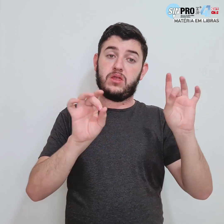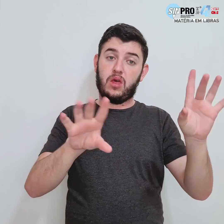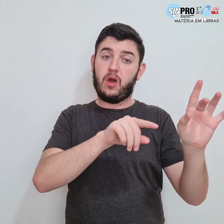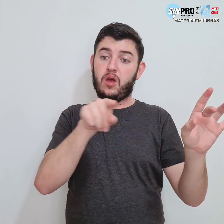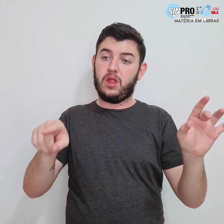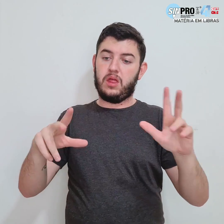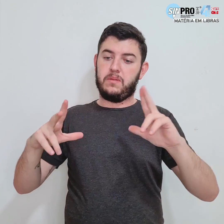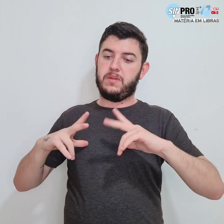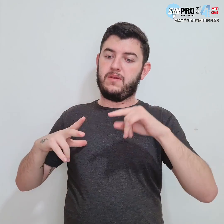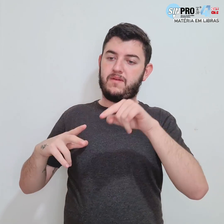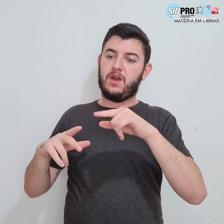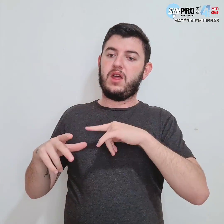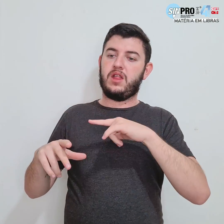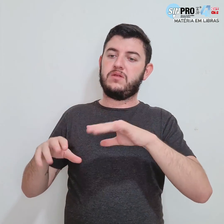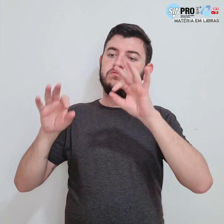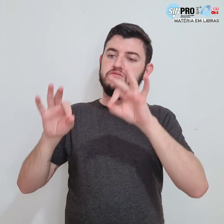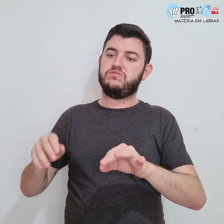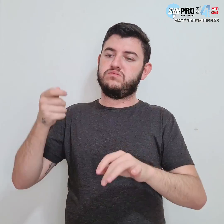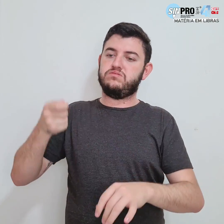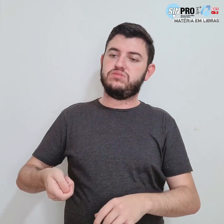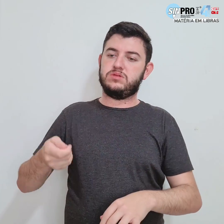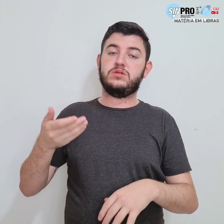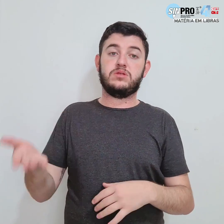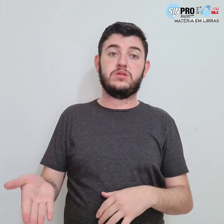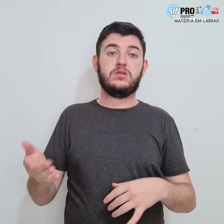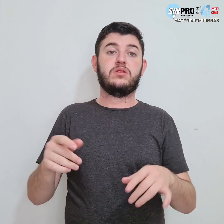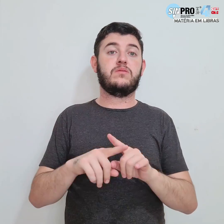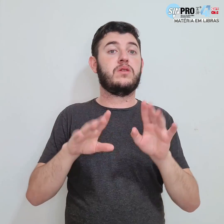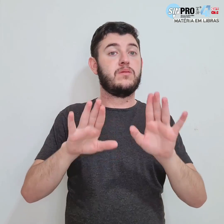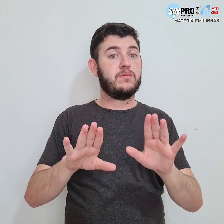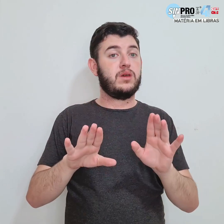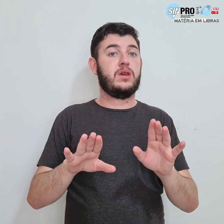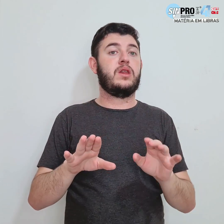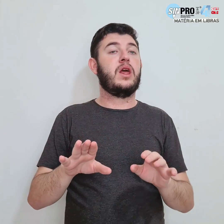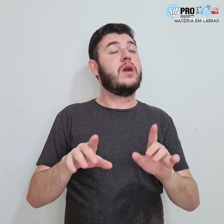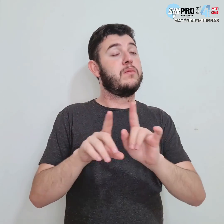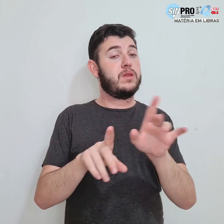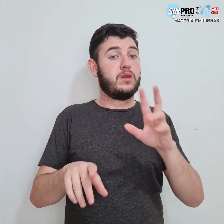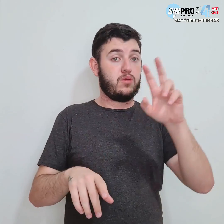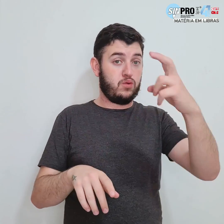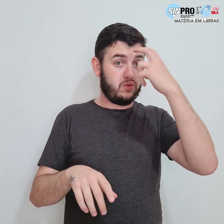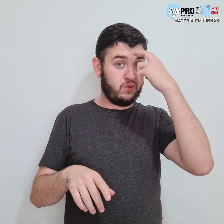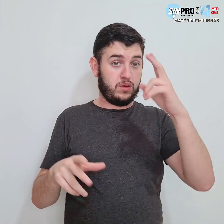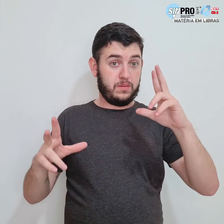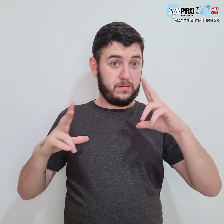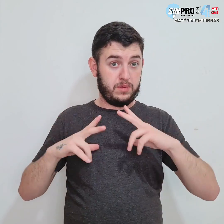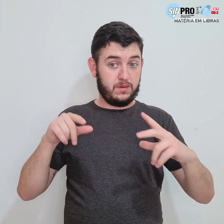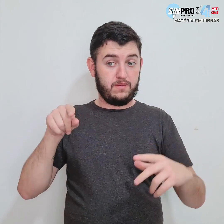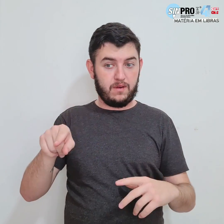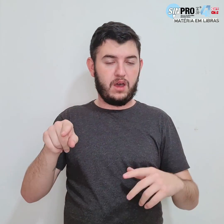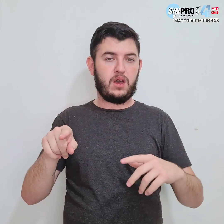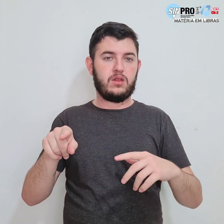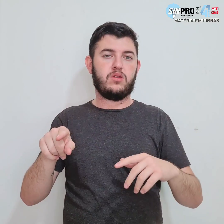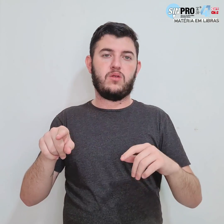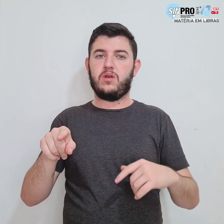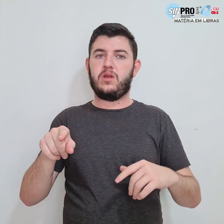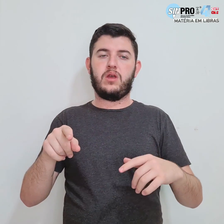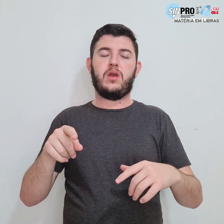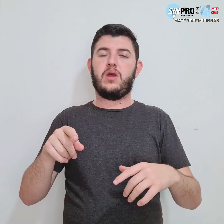o privado, só a escola privada tem legitimidade. Para ela, essa falsa cultura do privado se sobrepor ao público